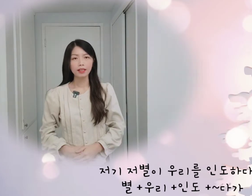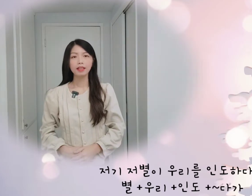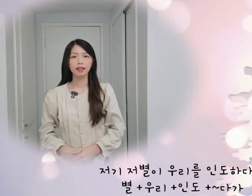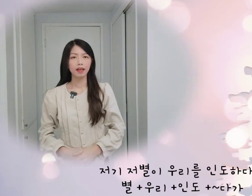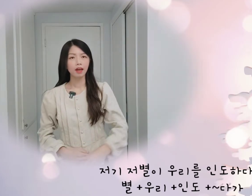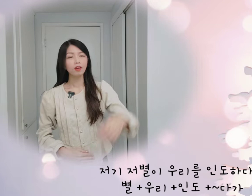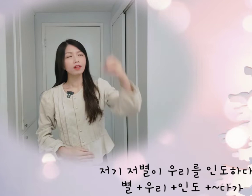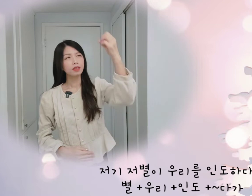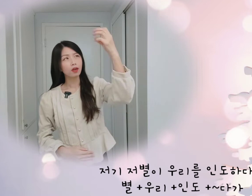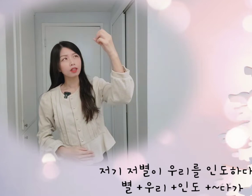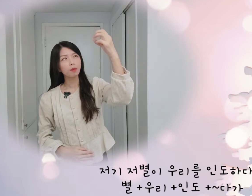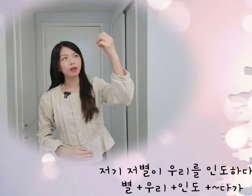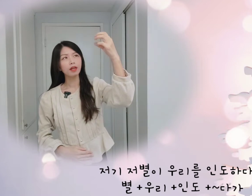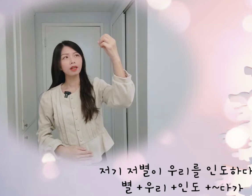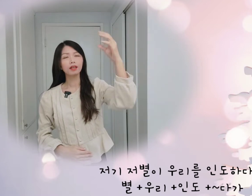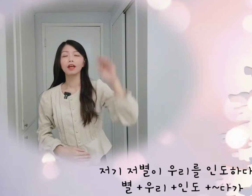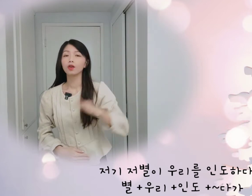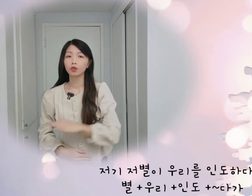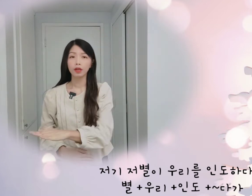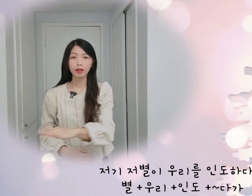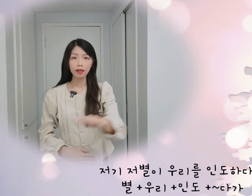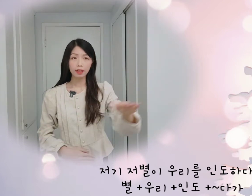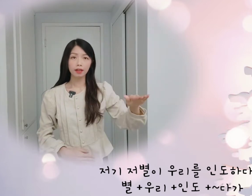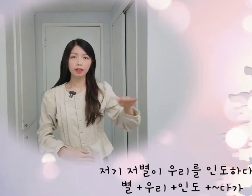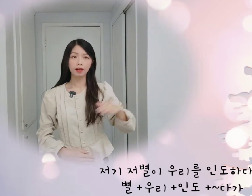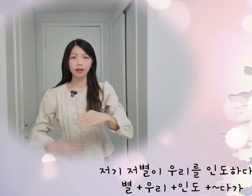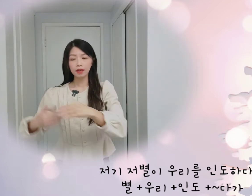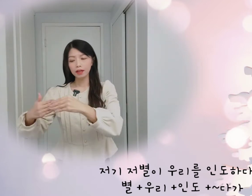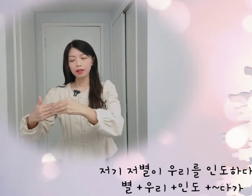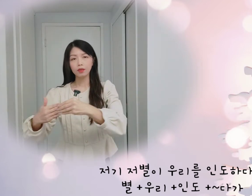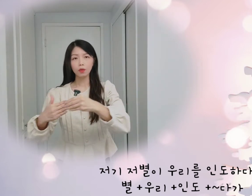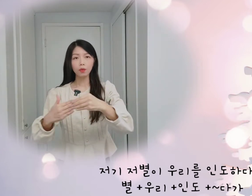인도하다가 다시 해드릴게요. 저기 저 별이 우리를